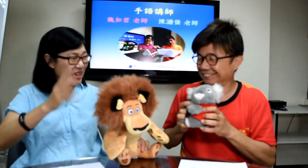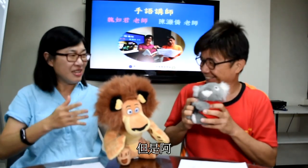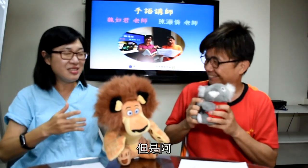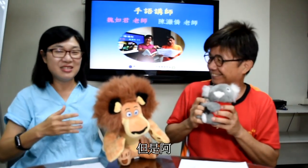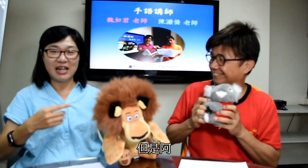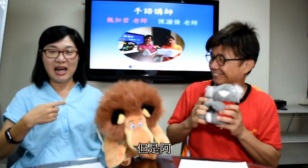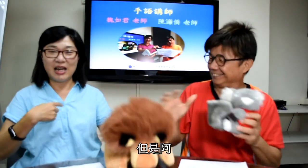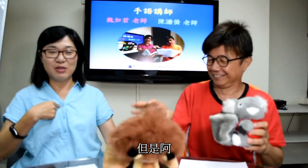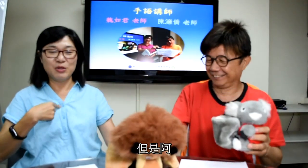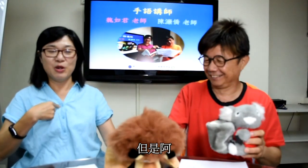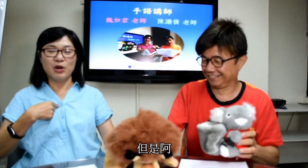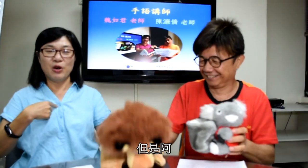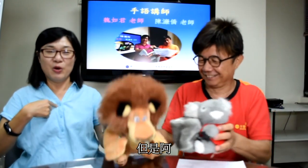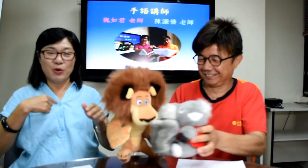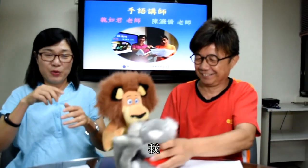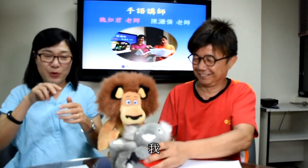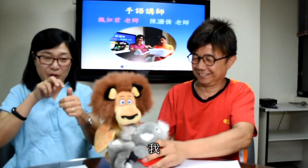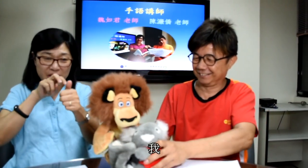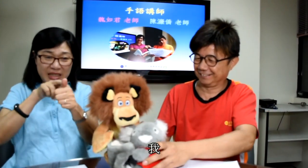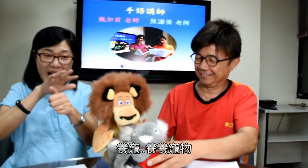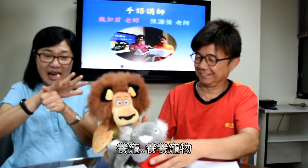但是啊，我